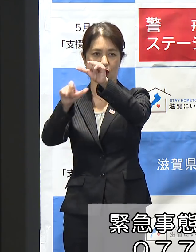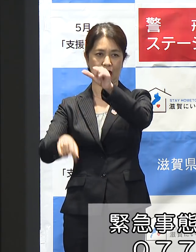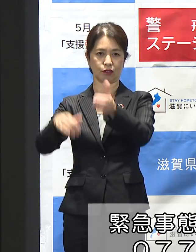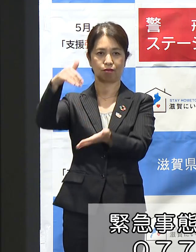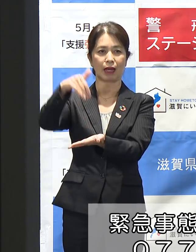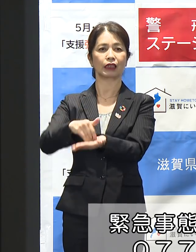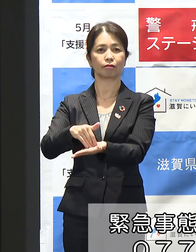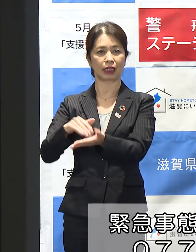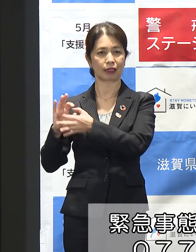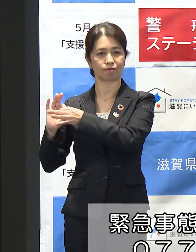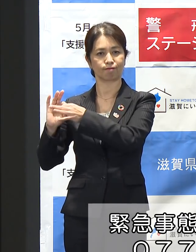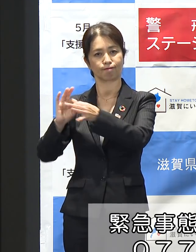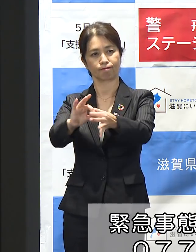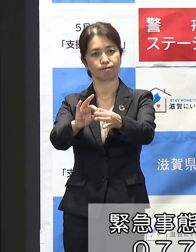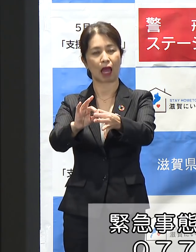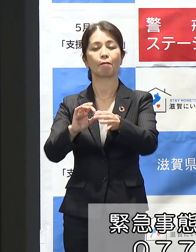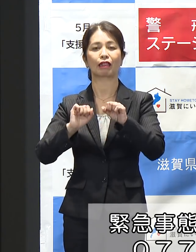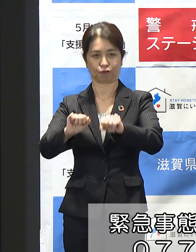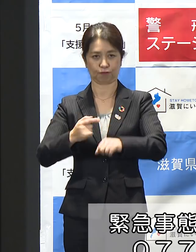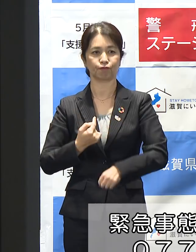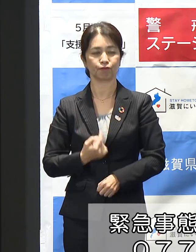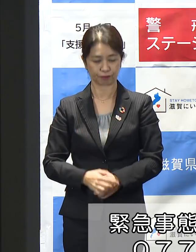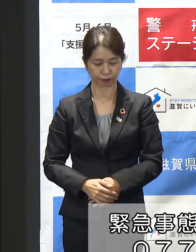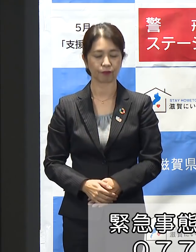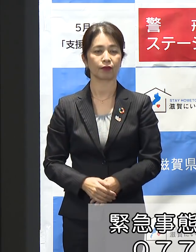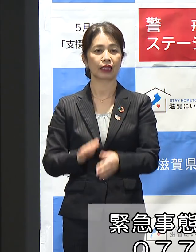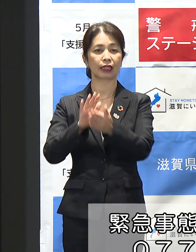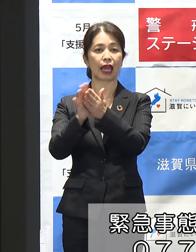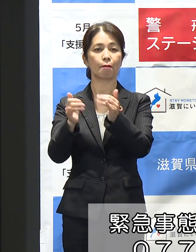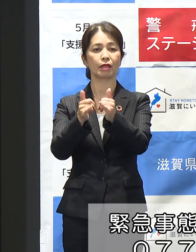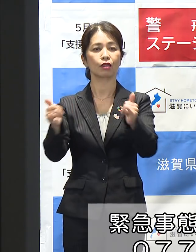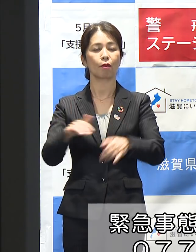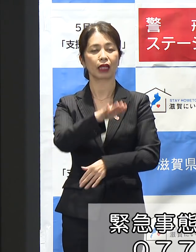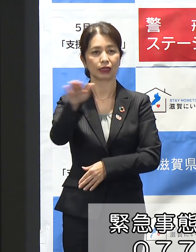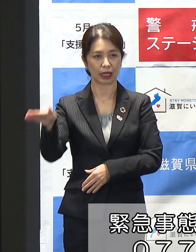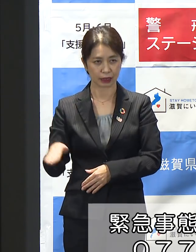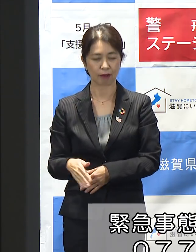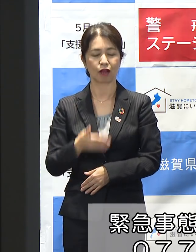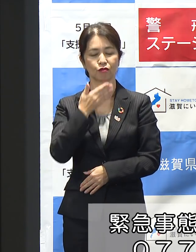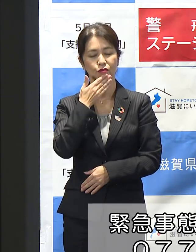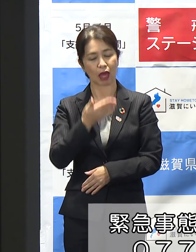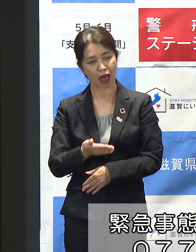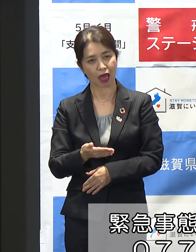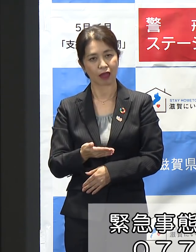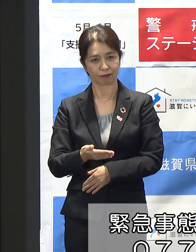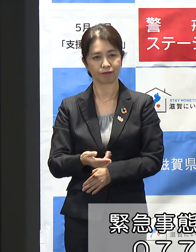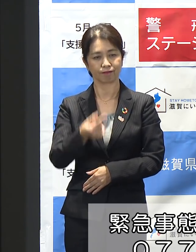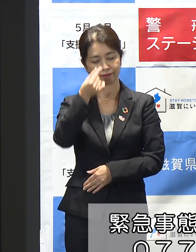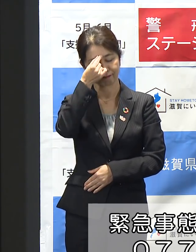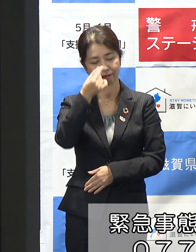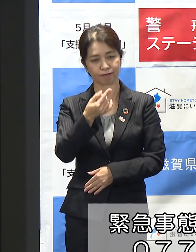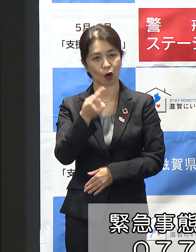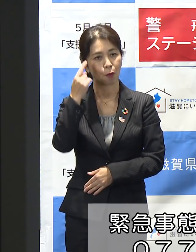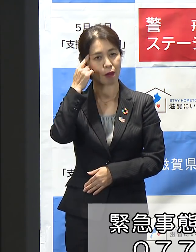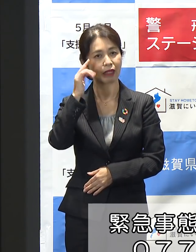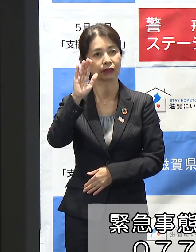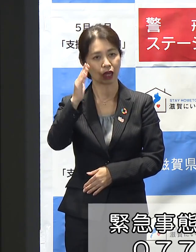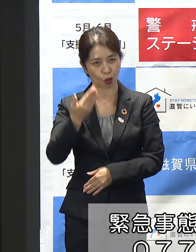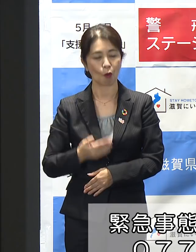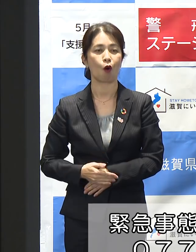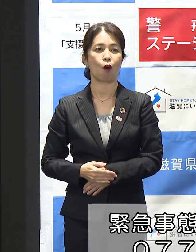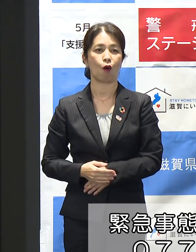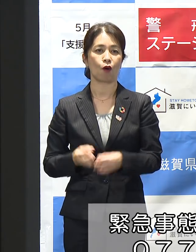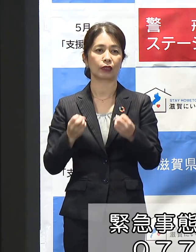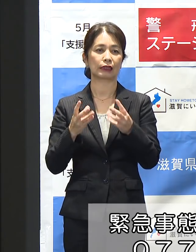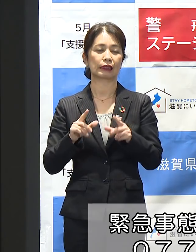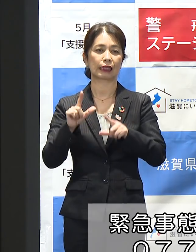継続してまいります。県民の皆様には引き続きご不便をおかけすることとなりますが、新型